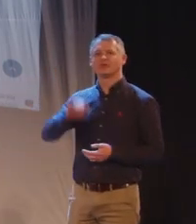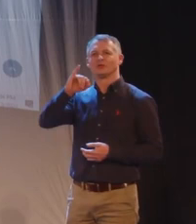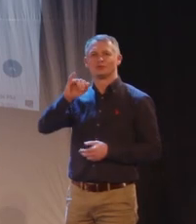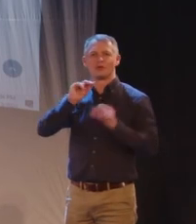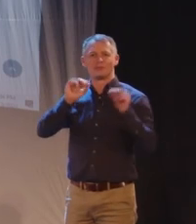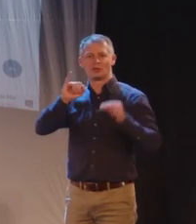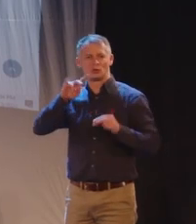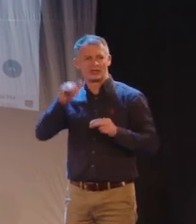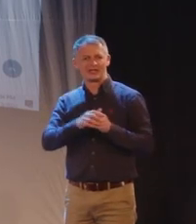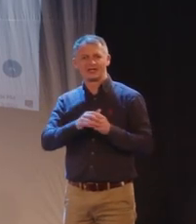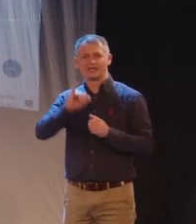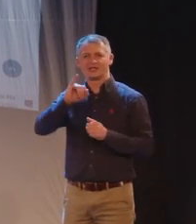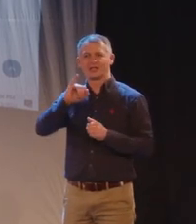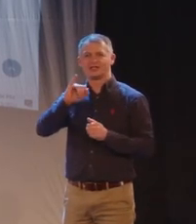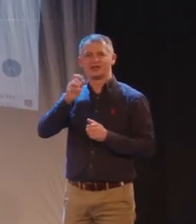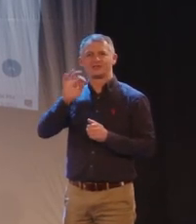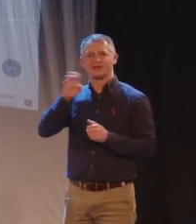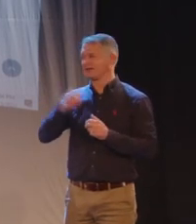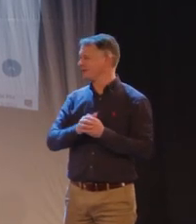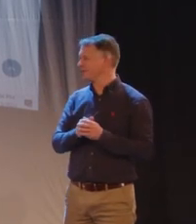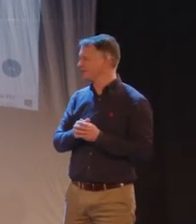că doamna Ioniță.